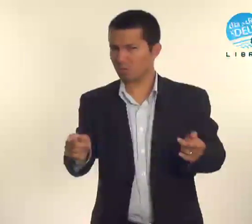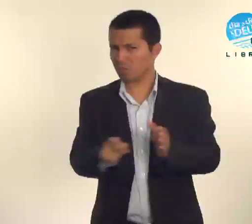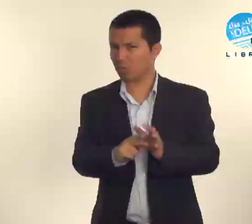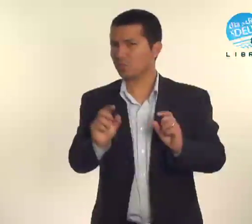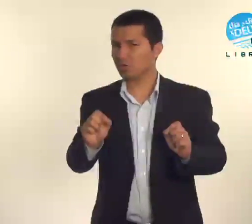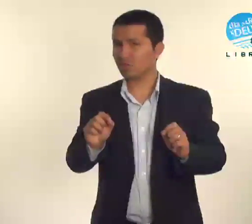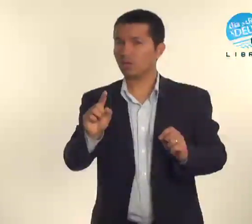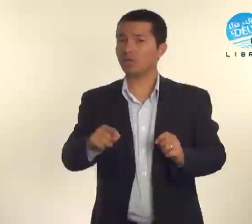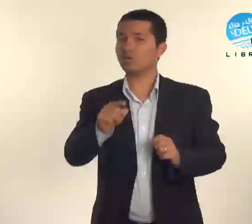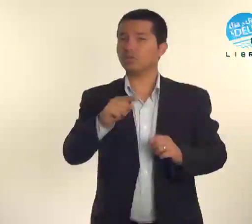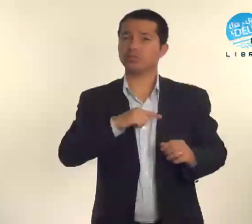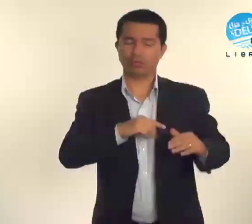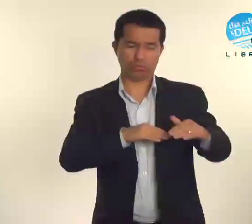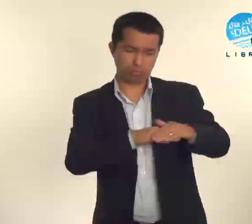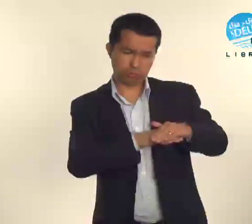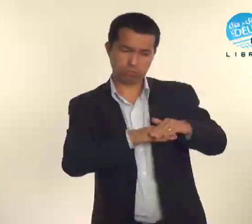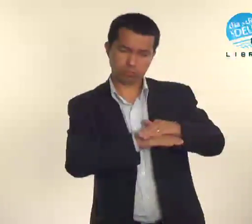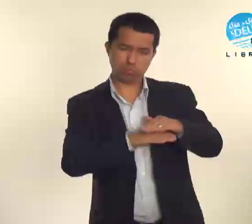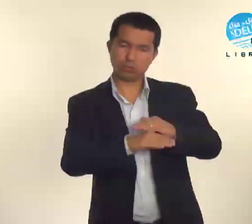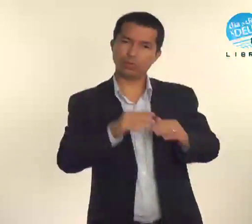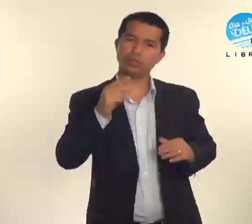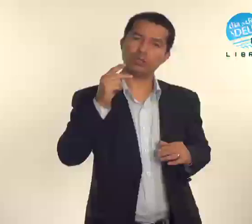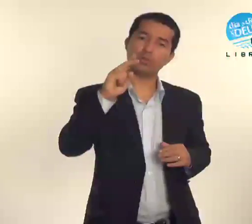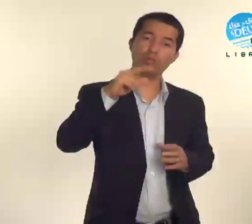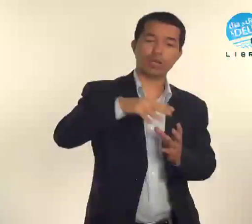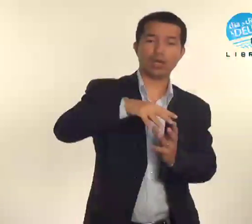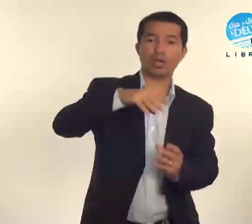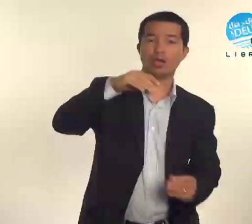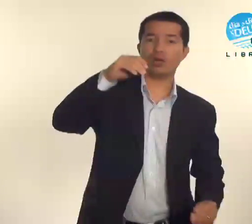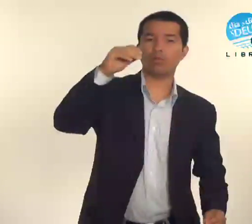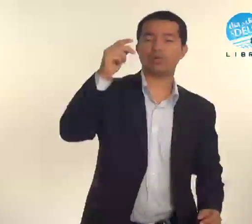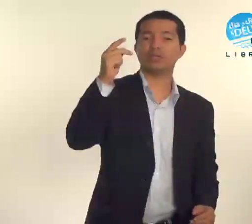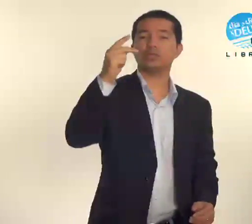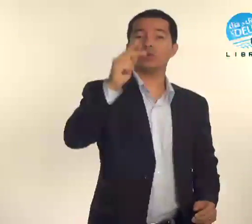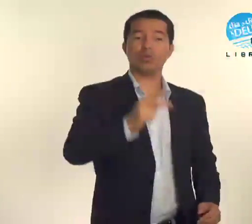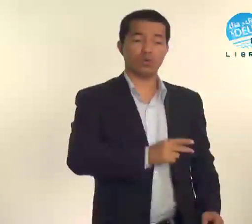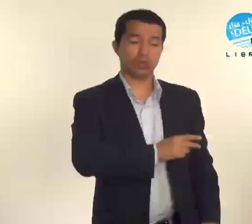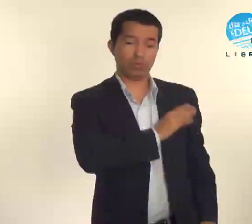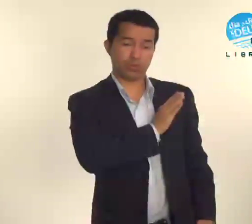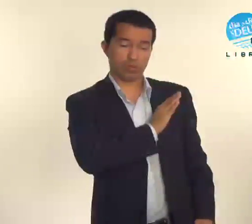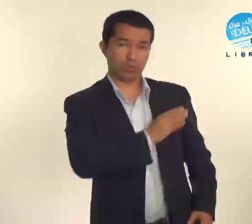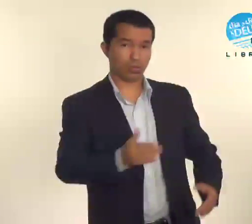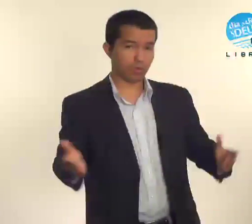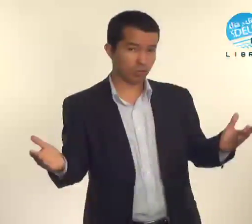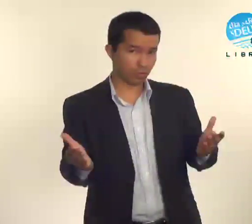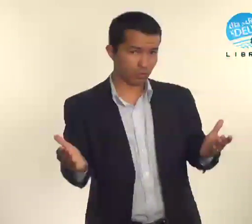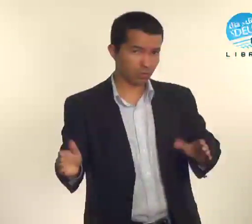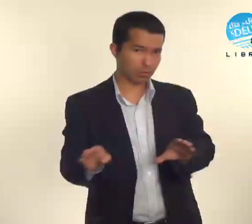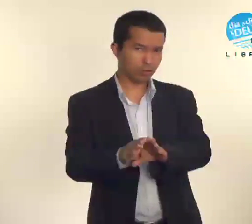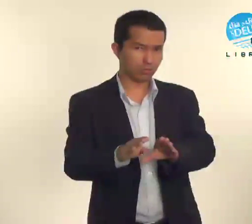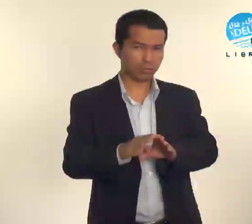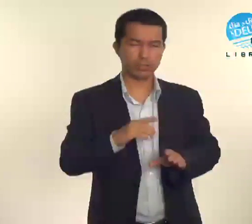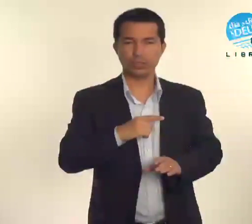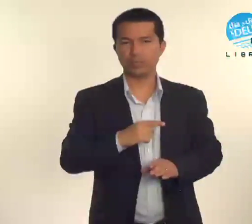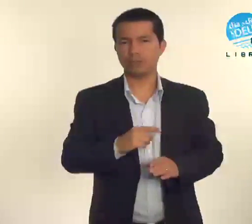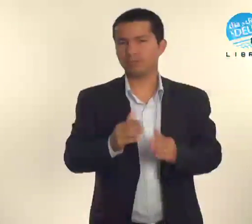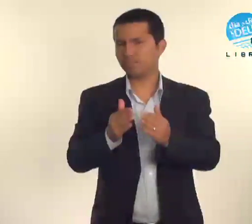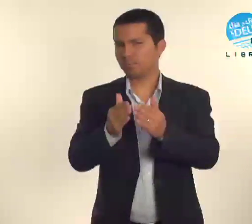que a gente está entesourando dentro da nossa alma. Então, querido, toma cuidado com o que